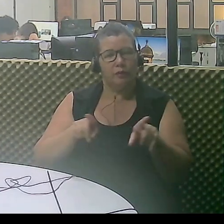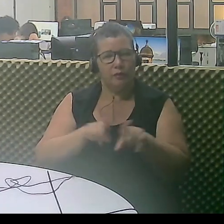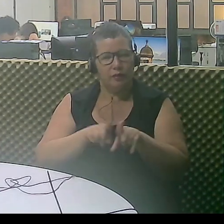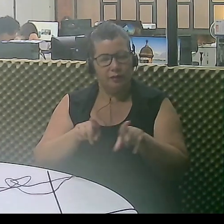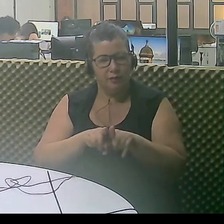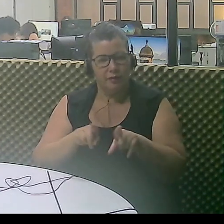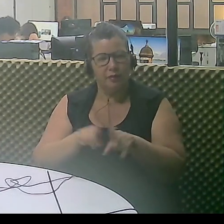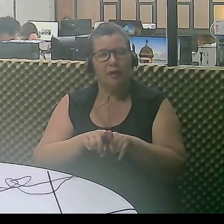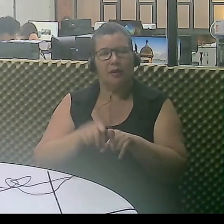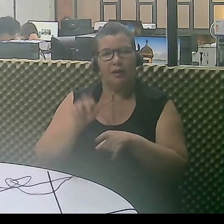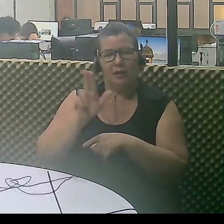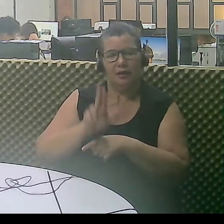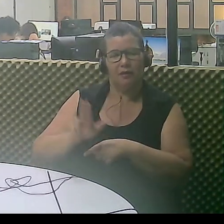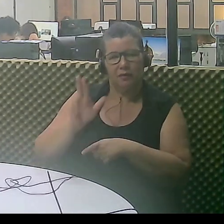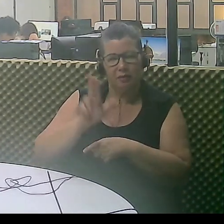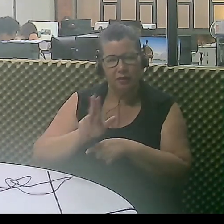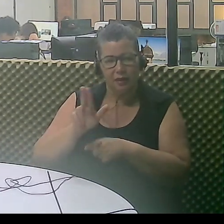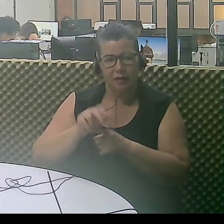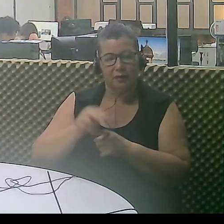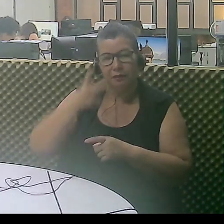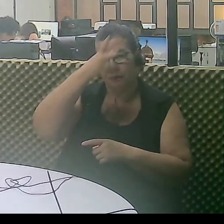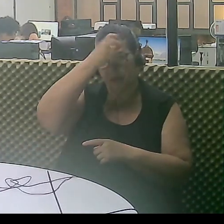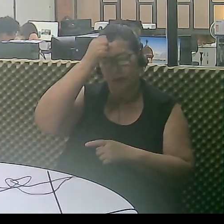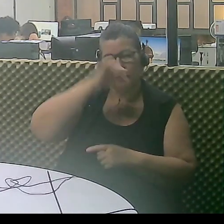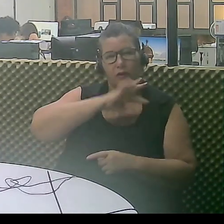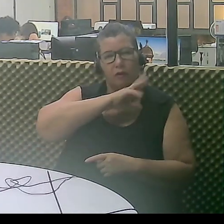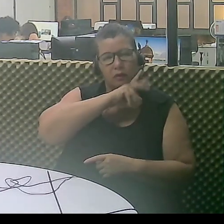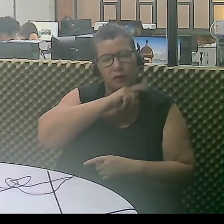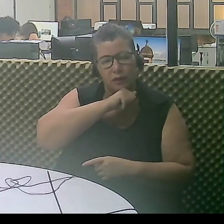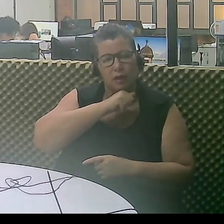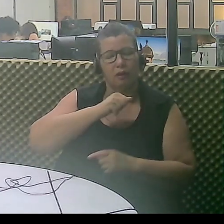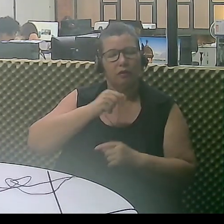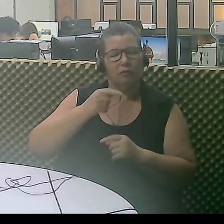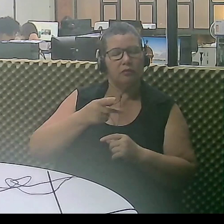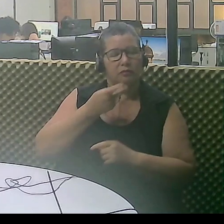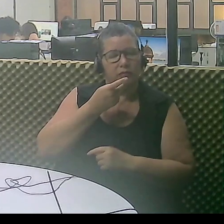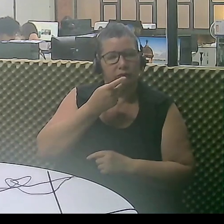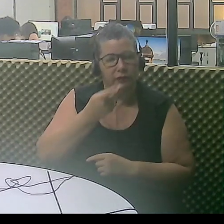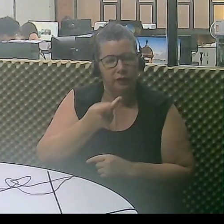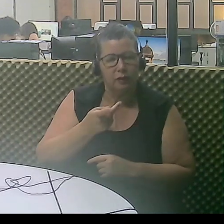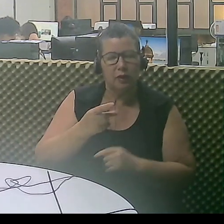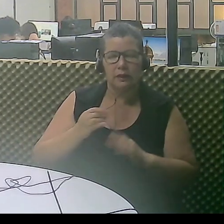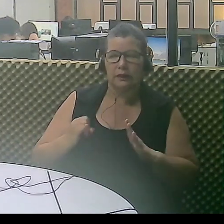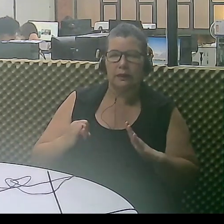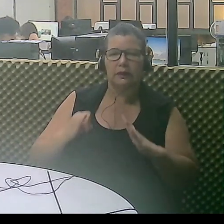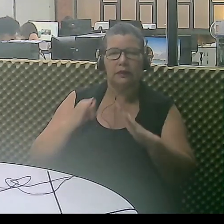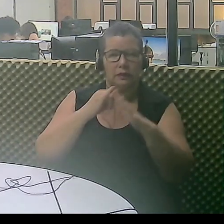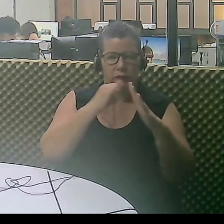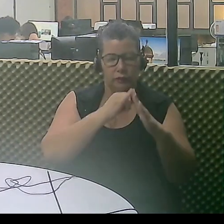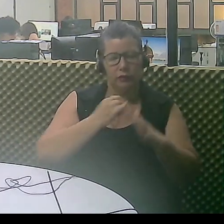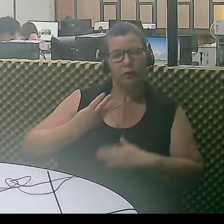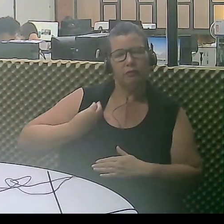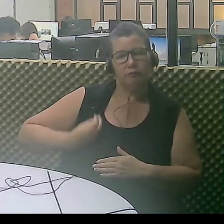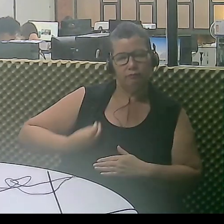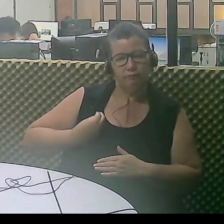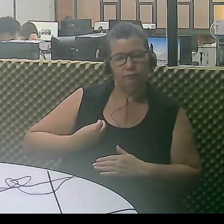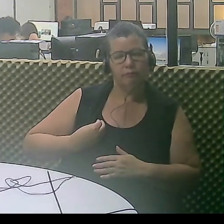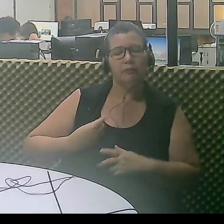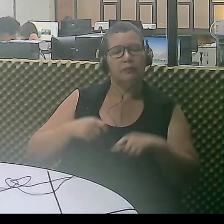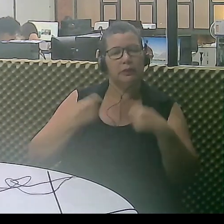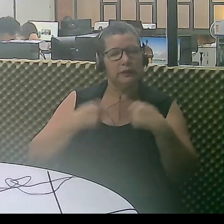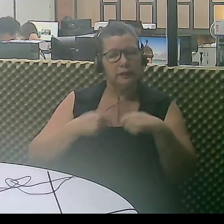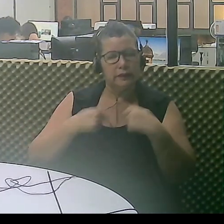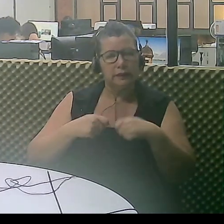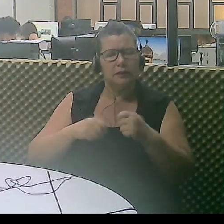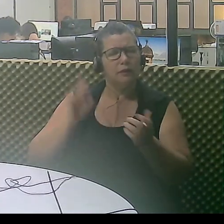o PROCON Uberlândia. O prefeito Odelmo Leão reforçou a necessidade de as instituições presentes trabalharem com condições